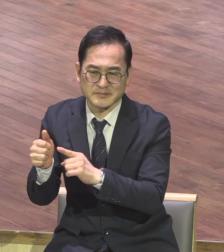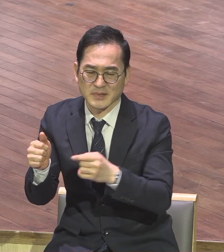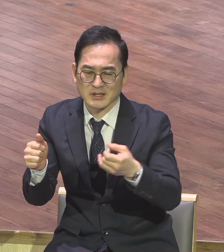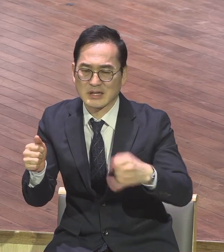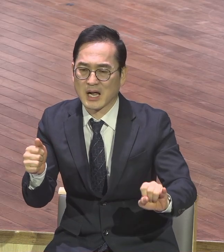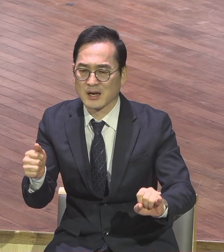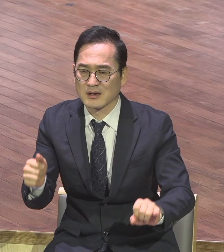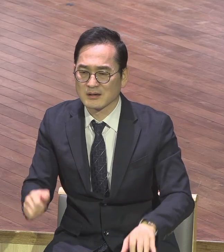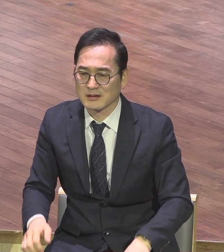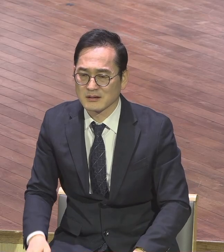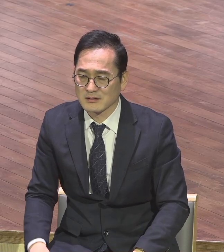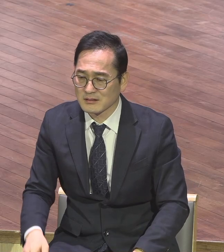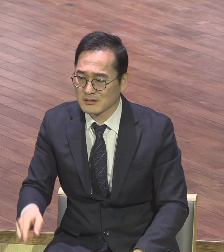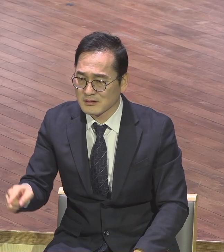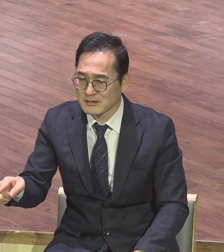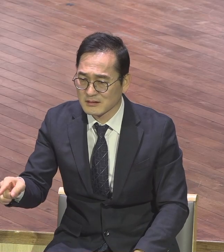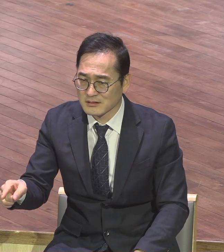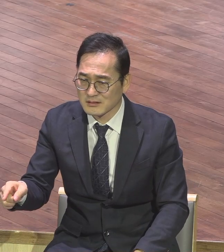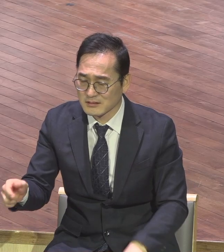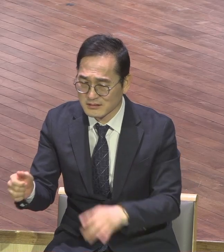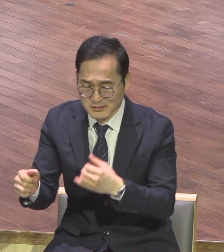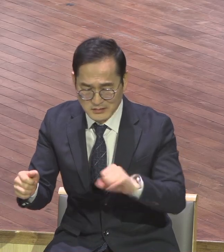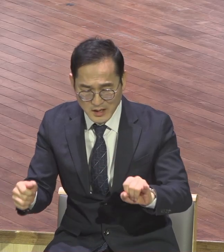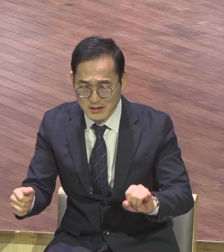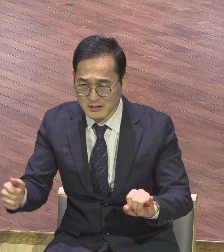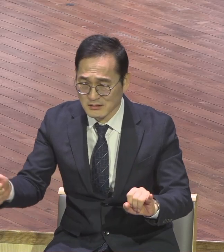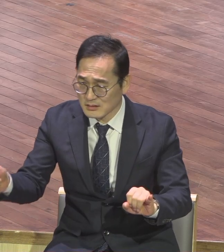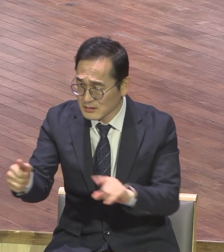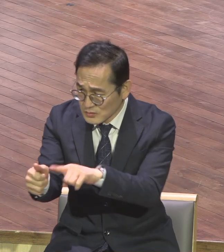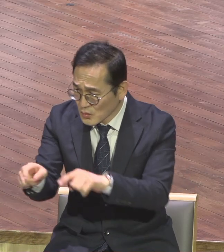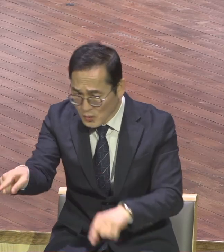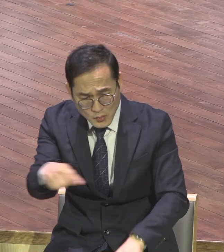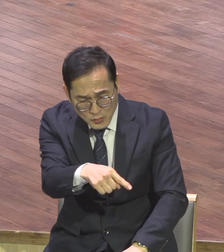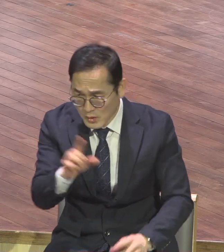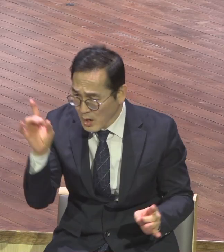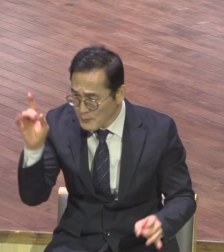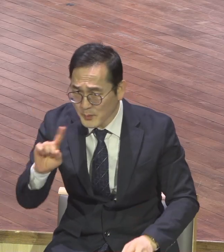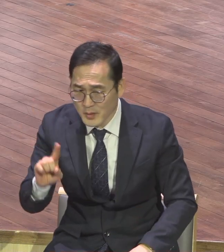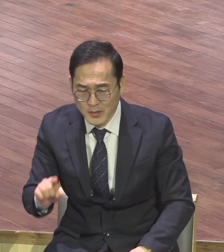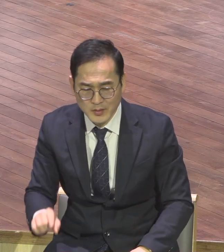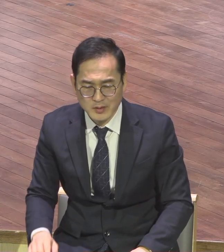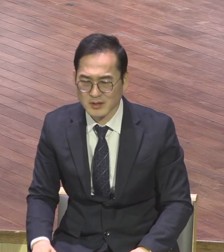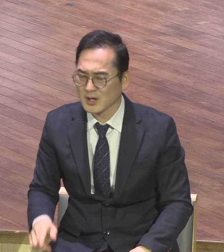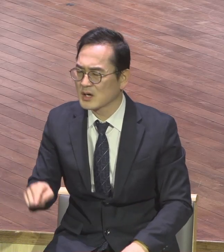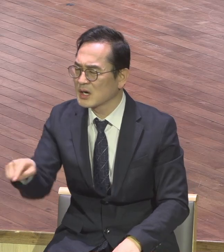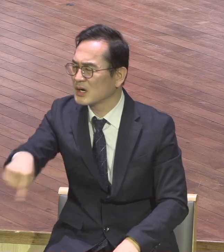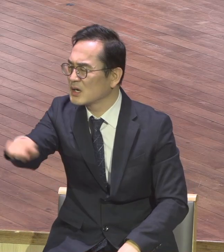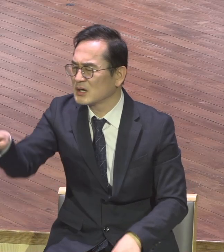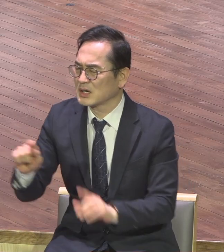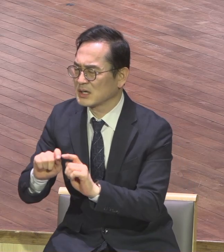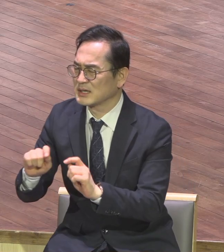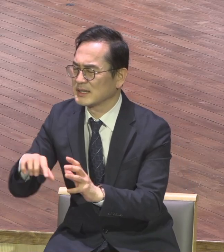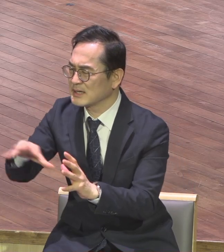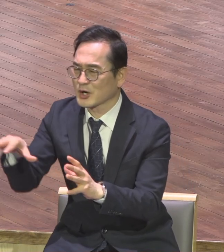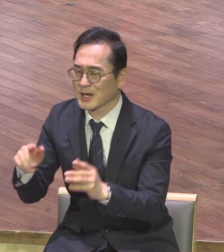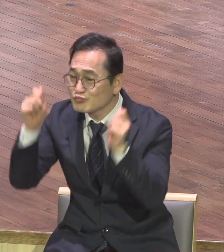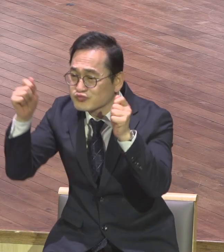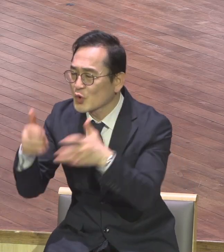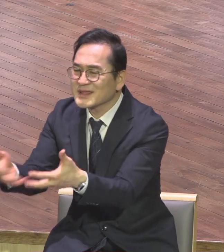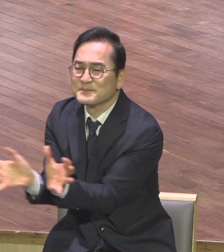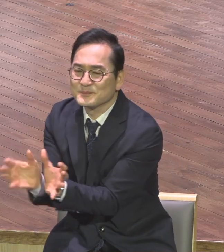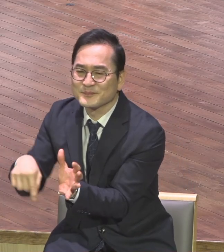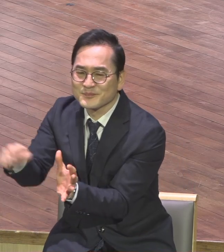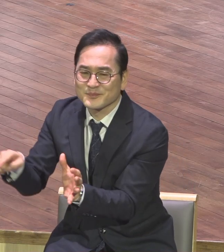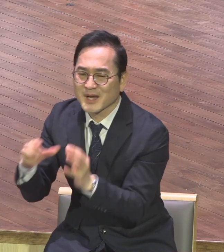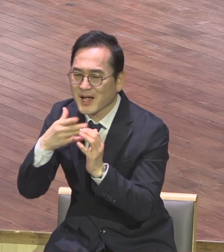써가지고 신대를 받도록 두냐 무섭지 뭐하냐 했던 무속지 담당 전사 몰라요. 그래가지고 내가 그걸